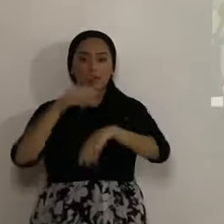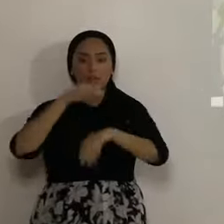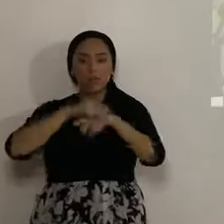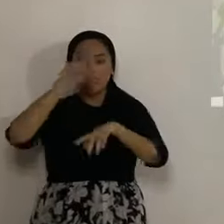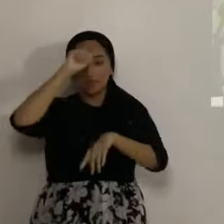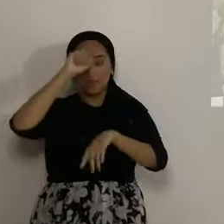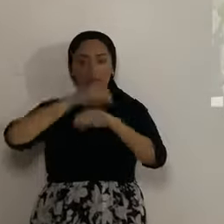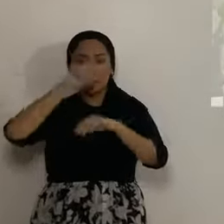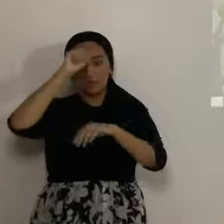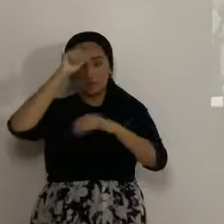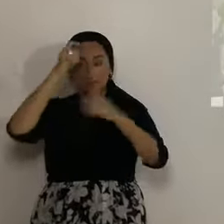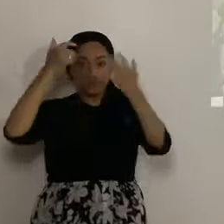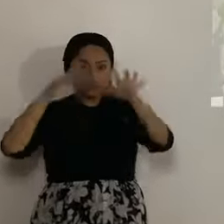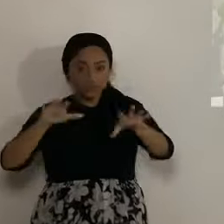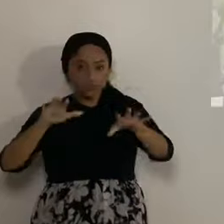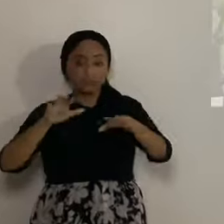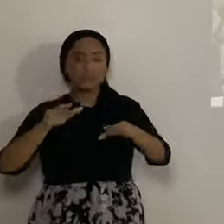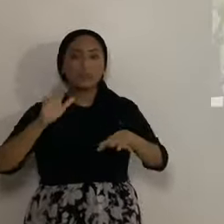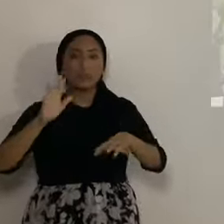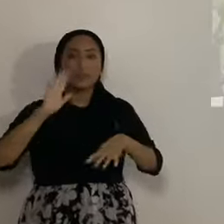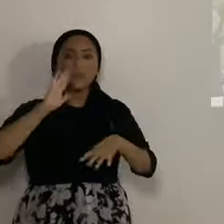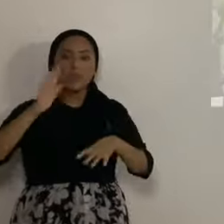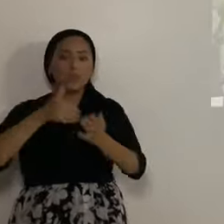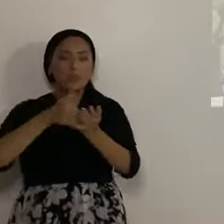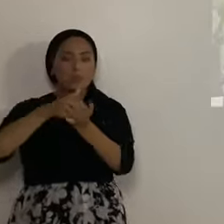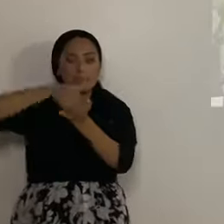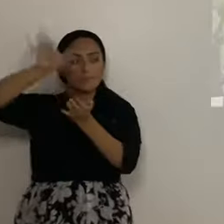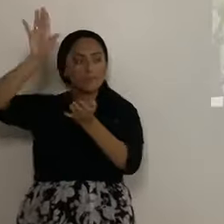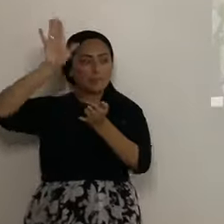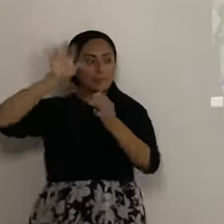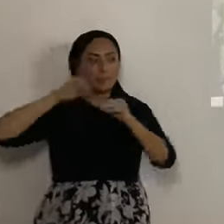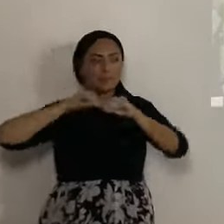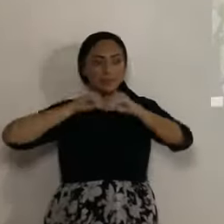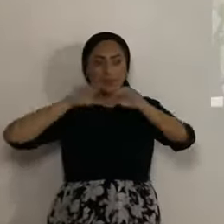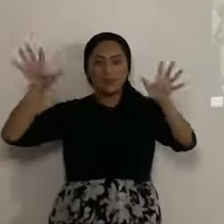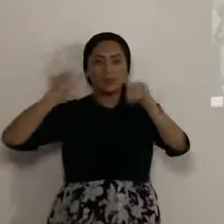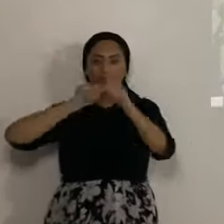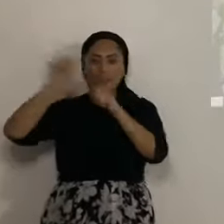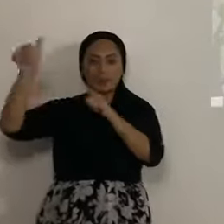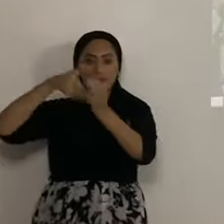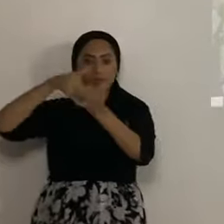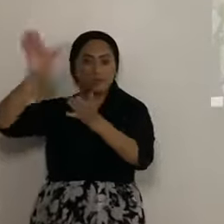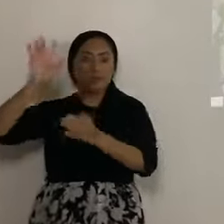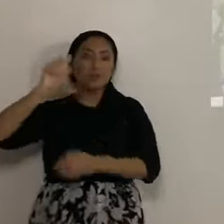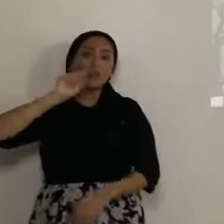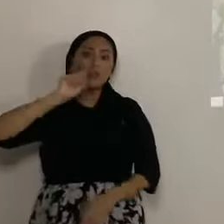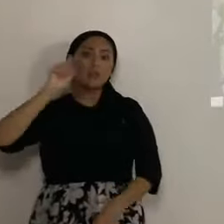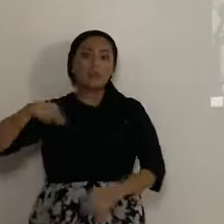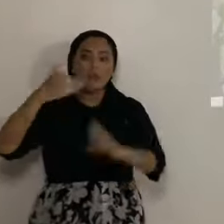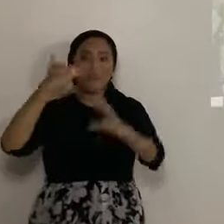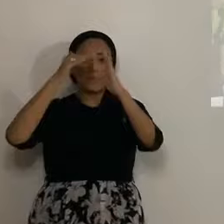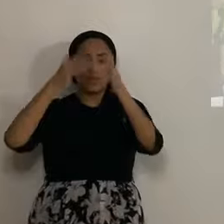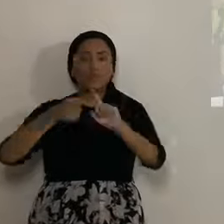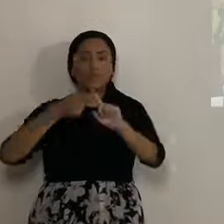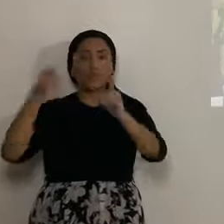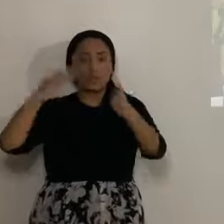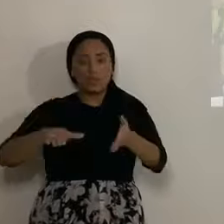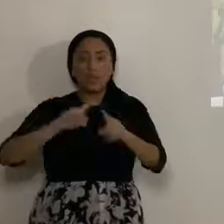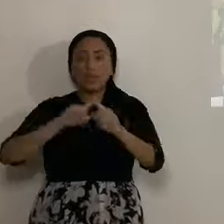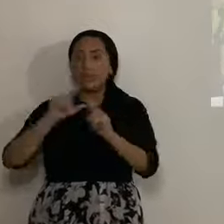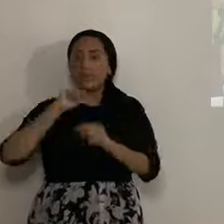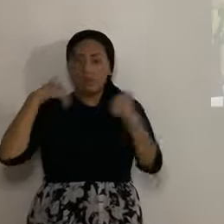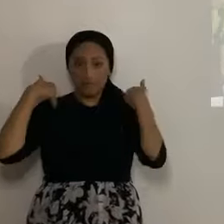sobre Egipto, después de la cual, él los arreglará a ir, y seguramente los echará de aquí, del todo, y mandó un mensajero de la muerte, pero no un